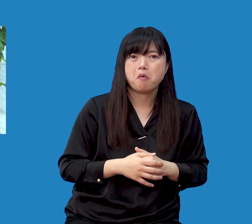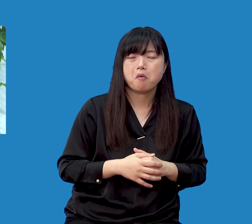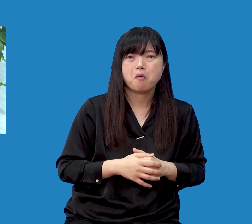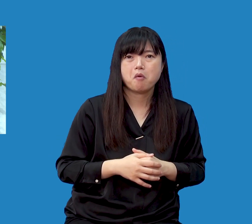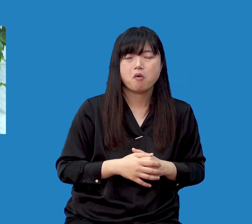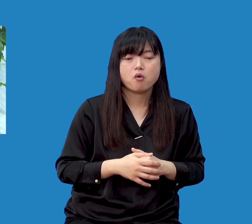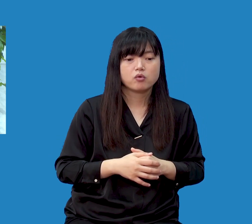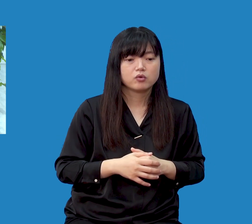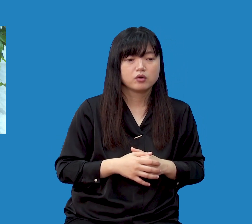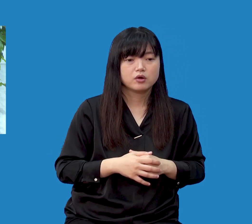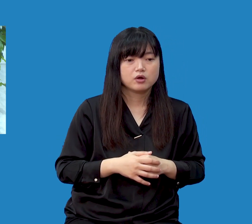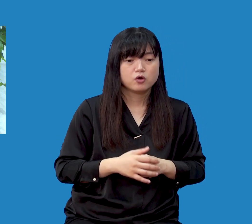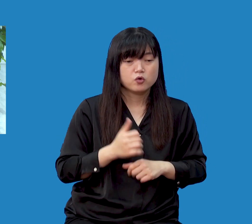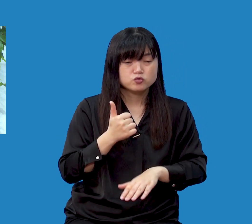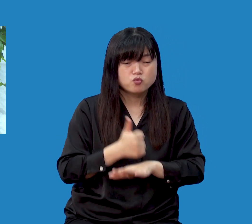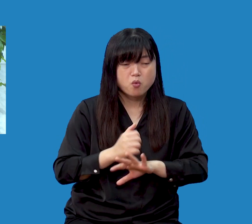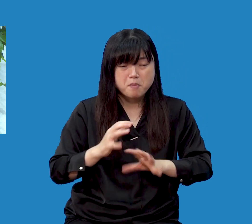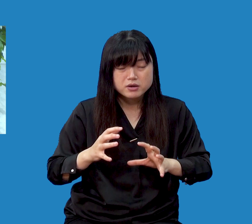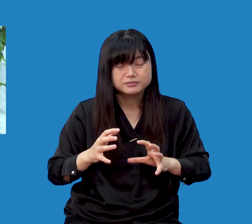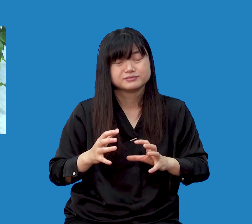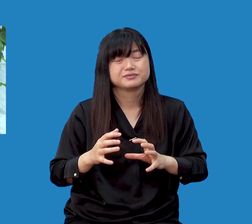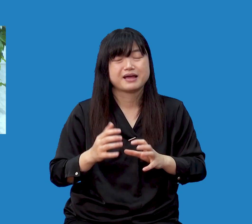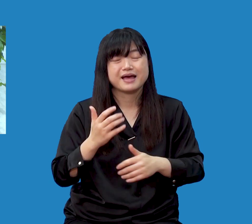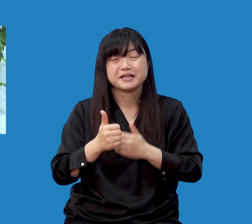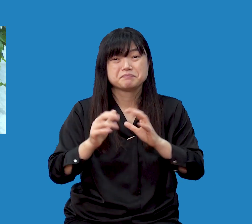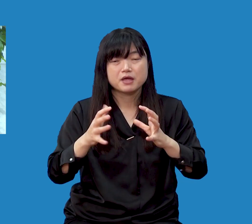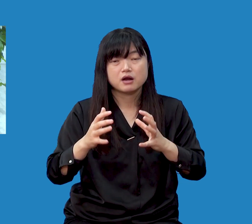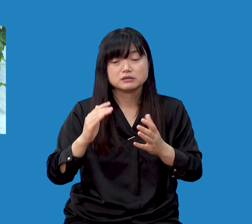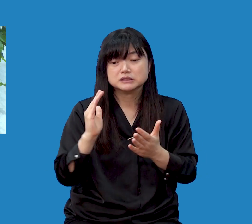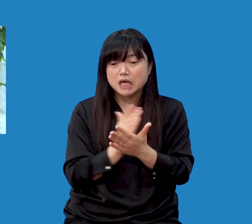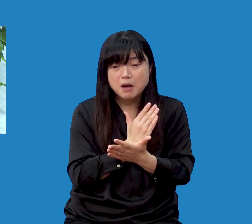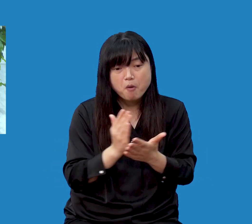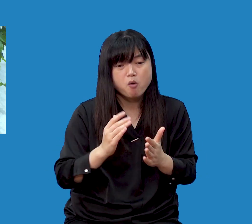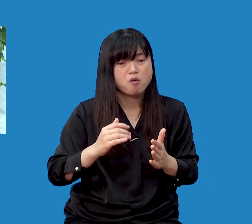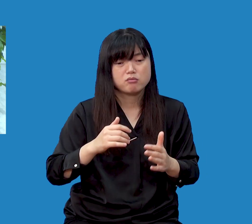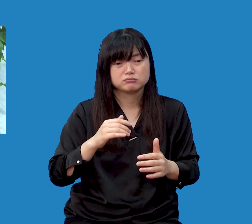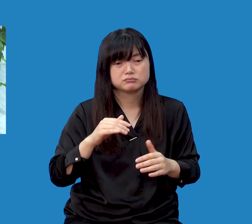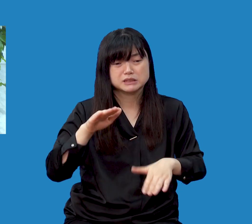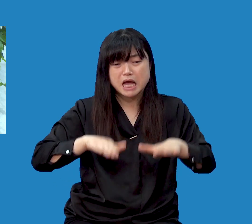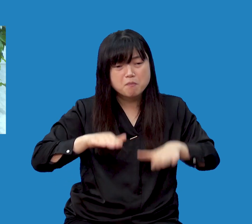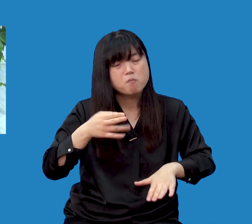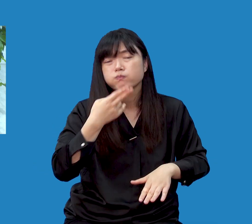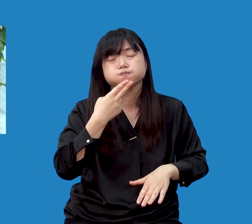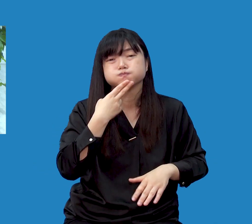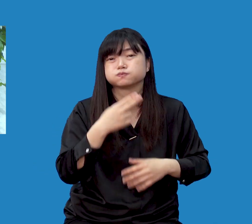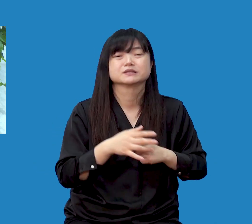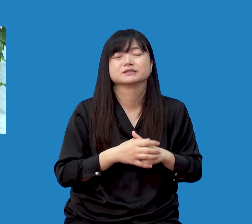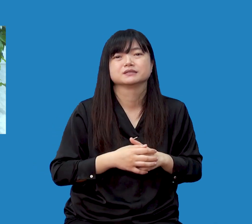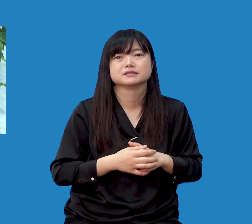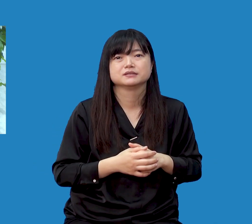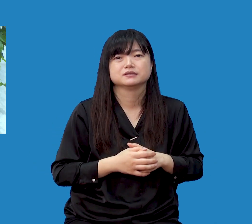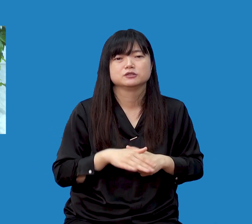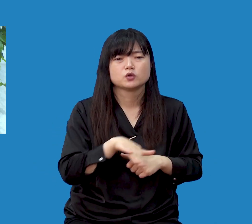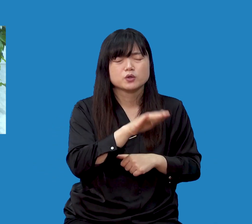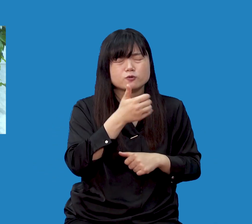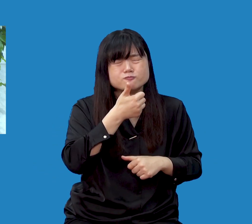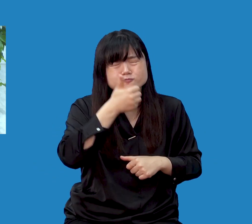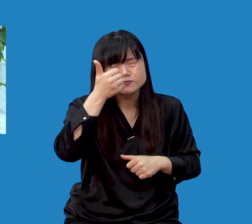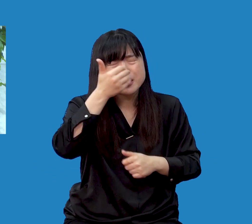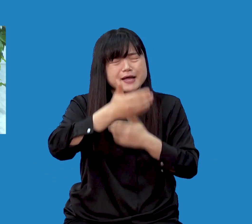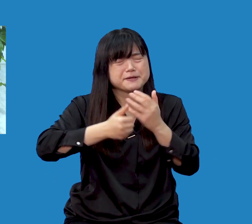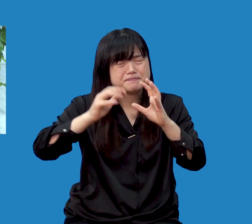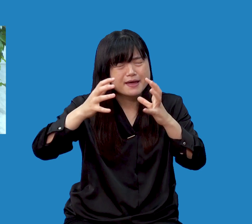종말적인 하나님 나라에서는 그런 차별, 그런 구별 없어집니다. 오늘 저와 여러분이 꿈꾸는